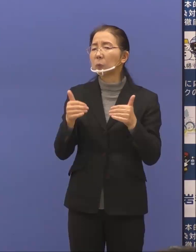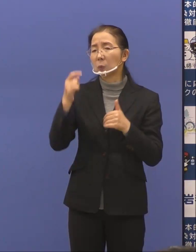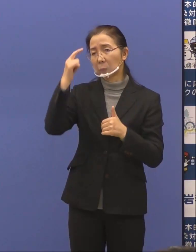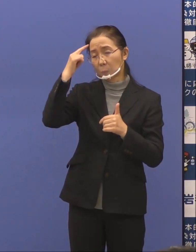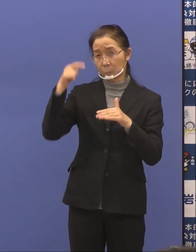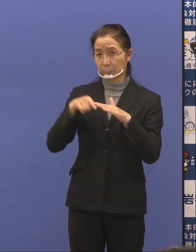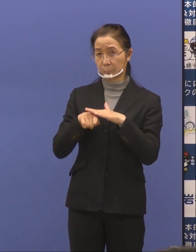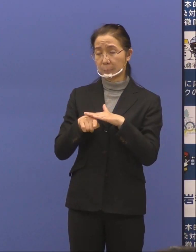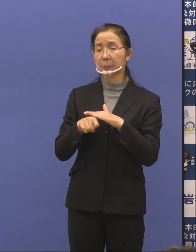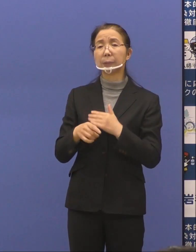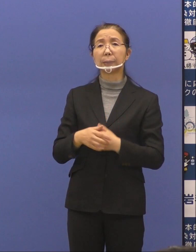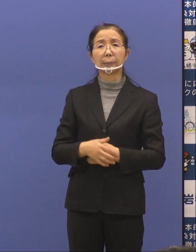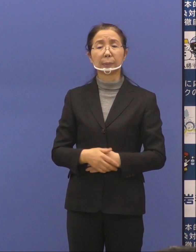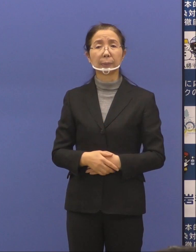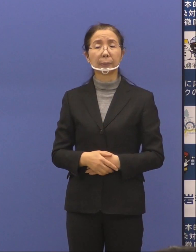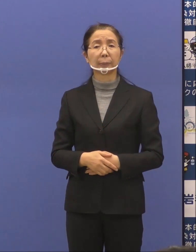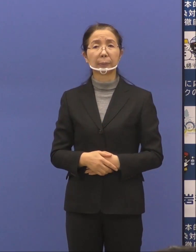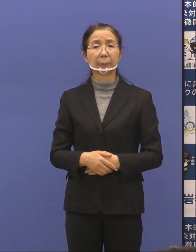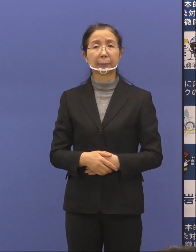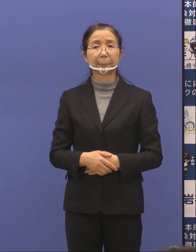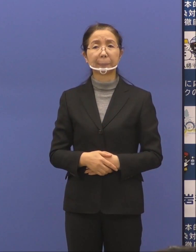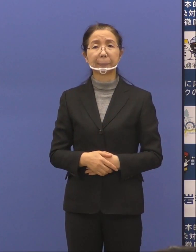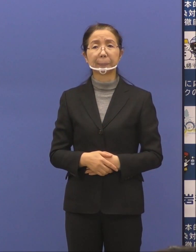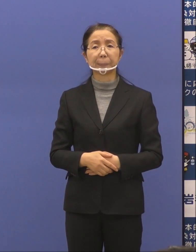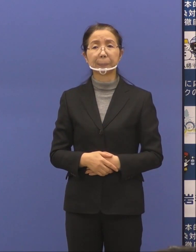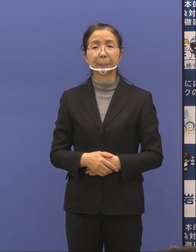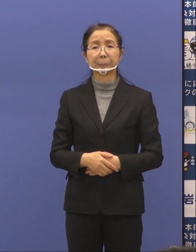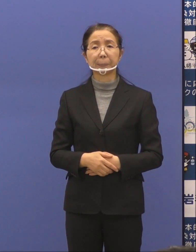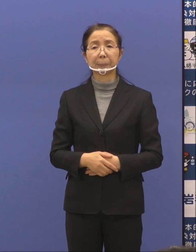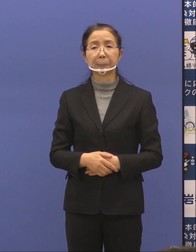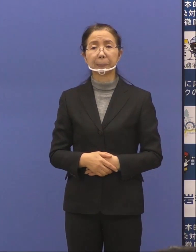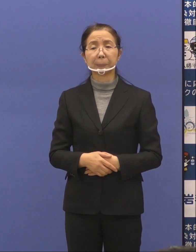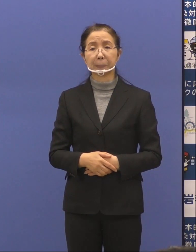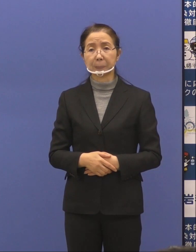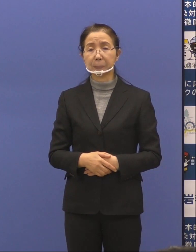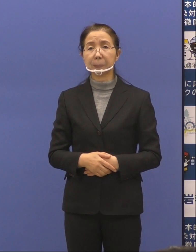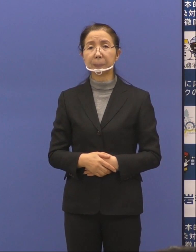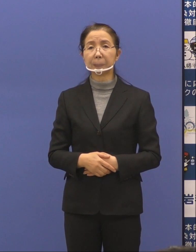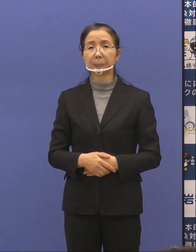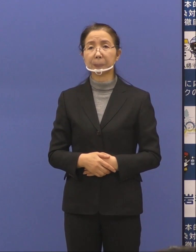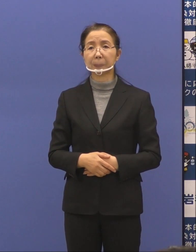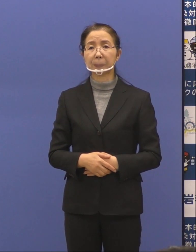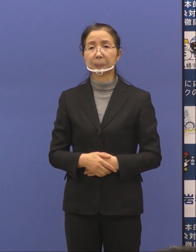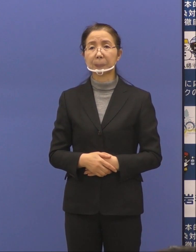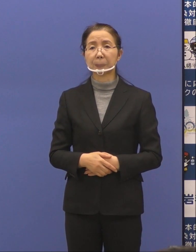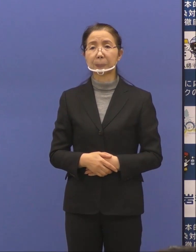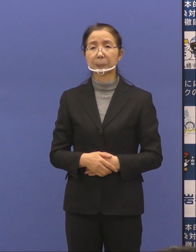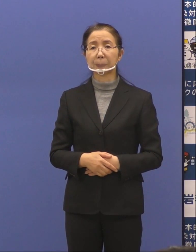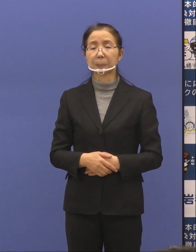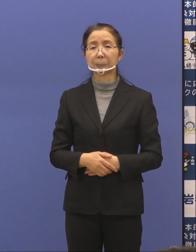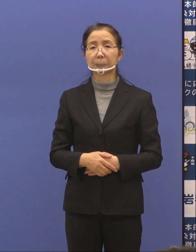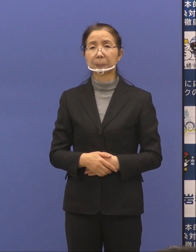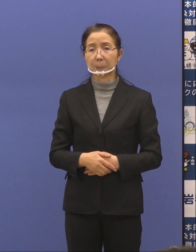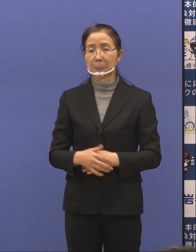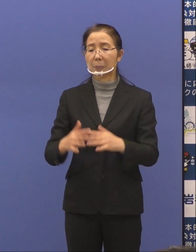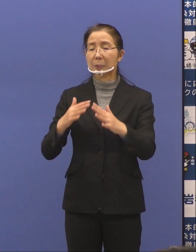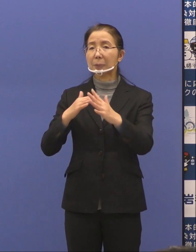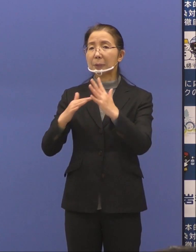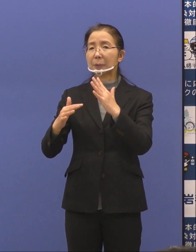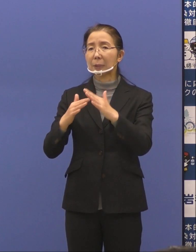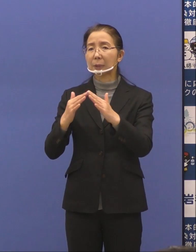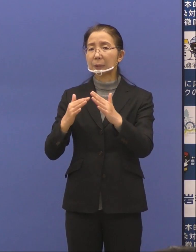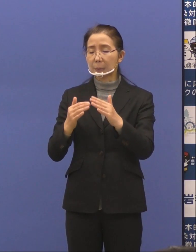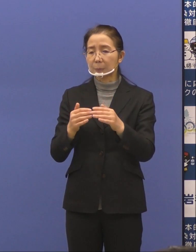そして、尖閣 列島の尖閣諸島